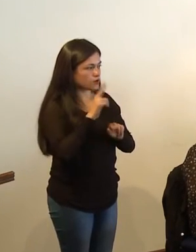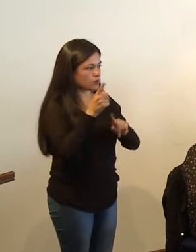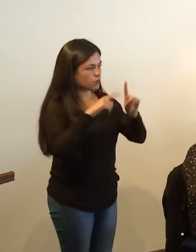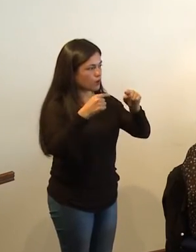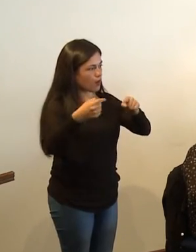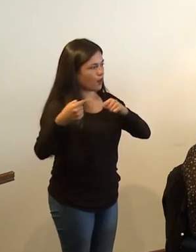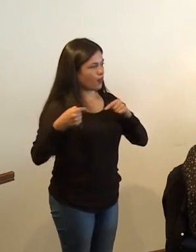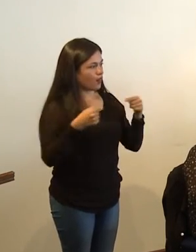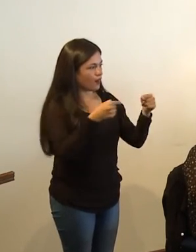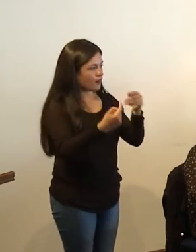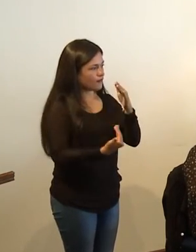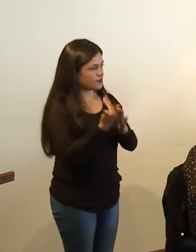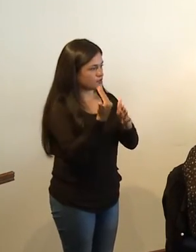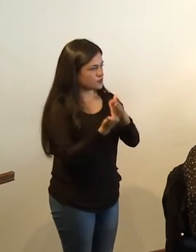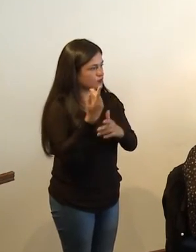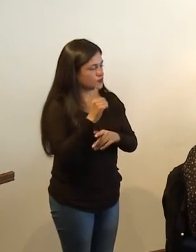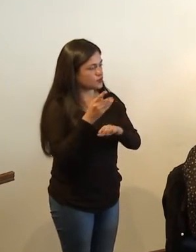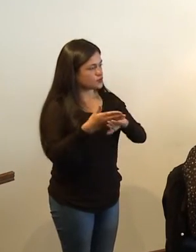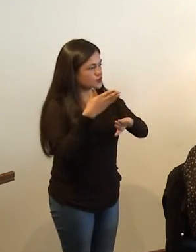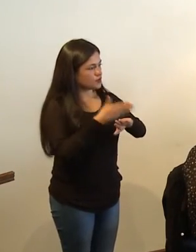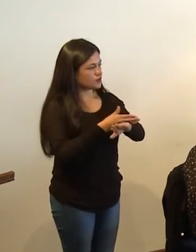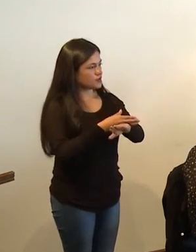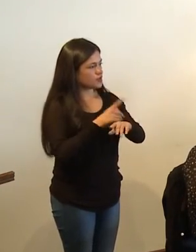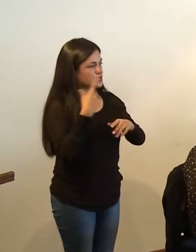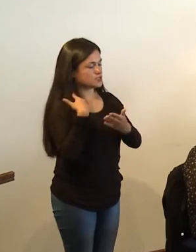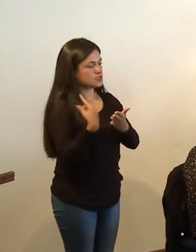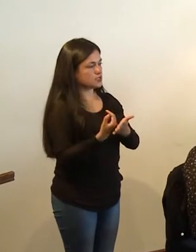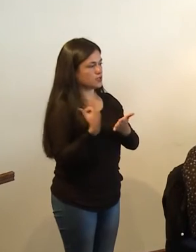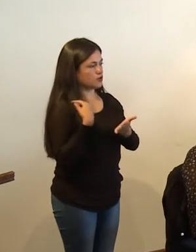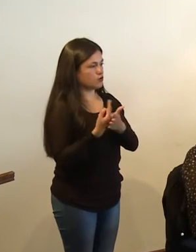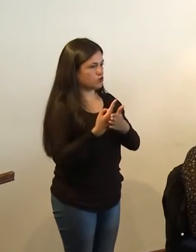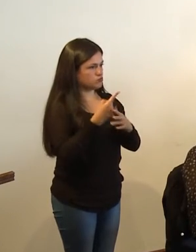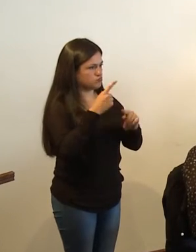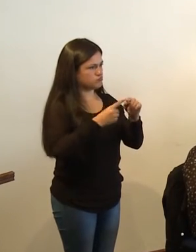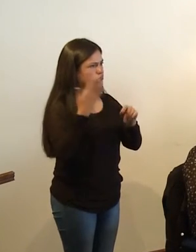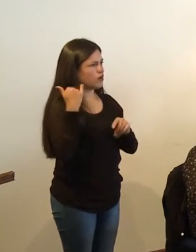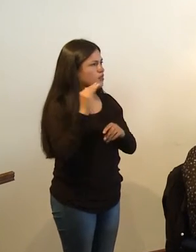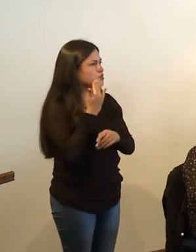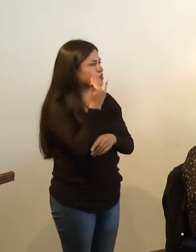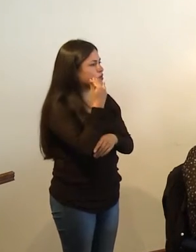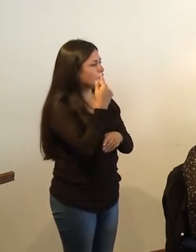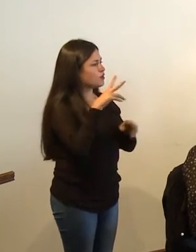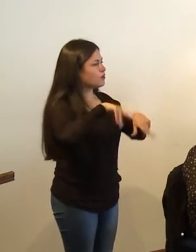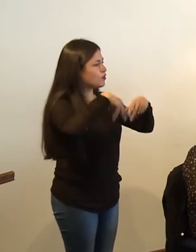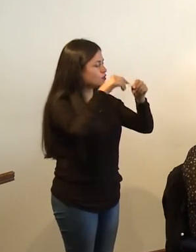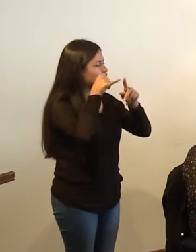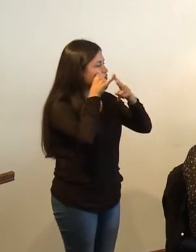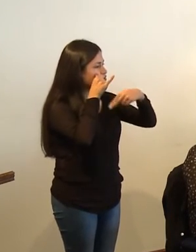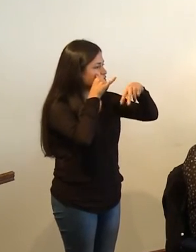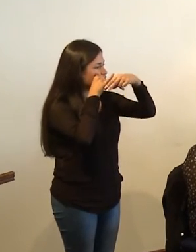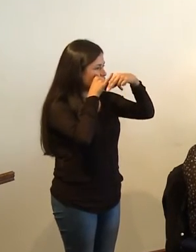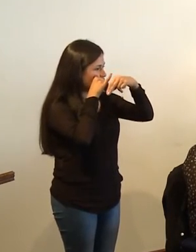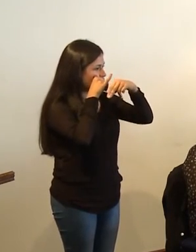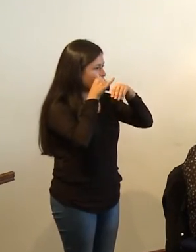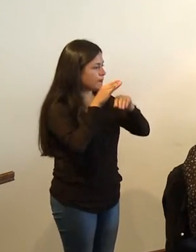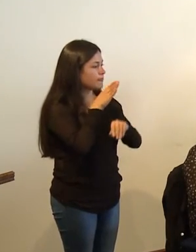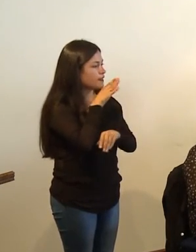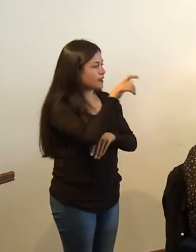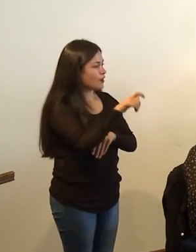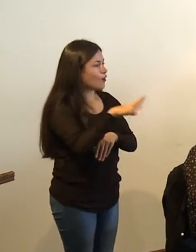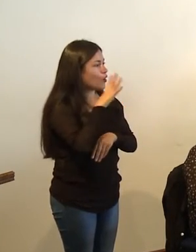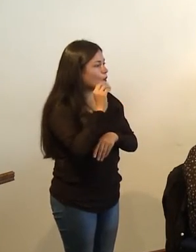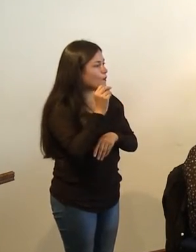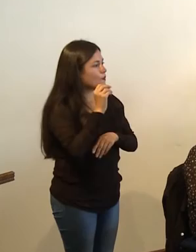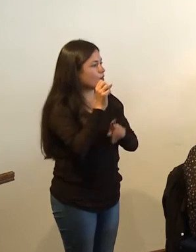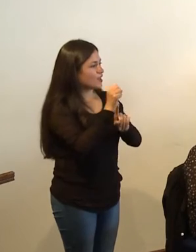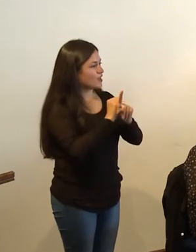no tan recientes, de hace siglo y medio, que se dieron en los orígenes de la sociología, un joven